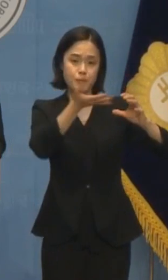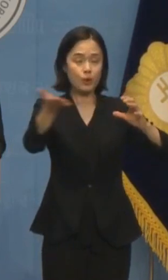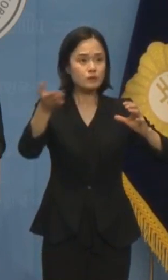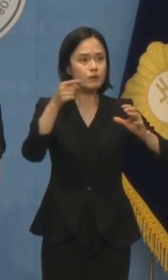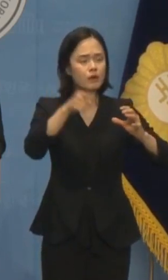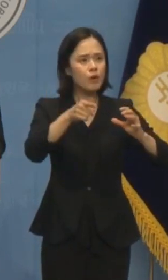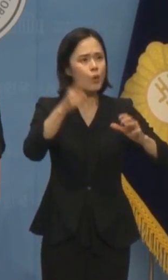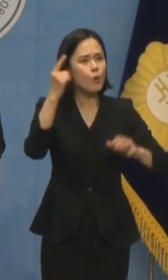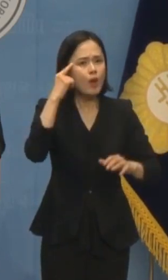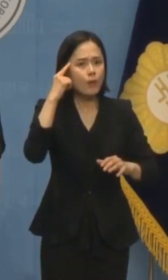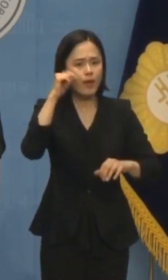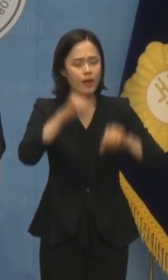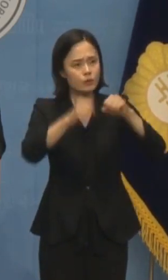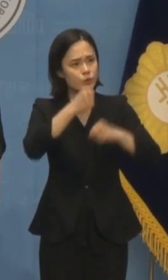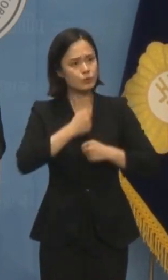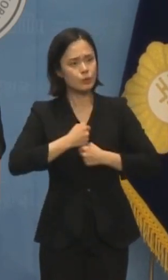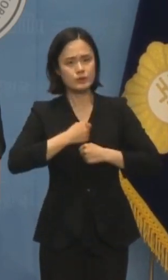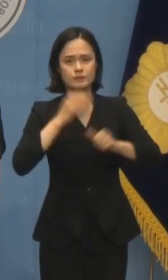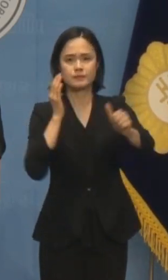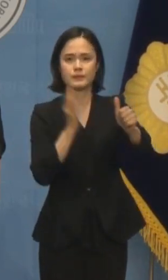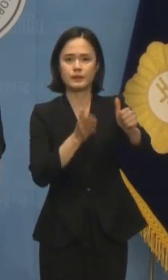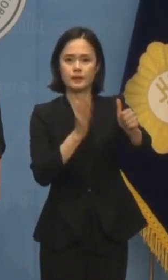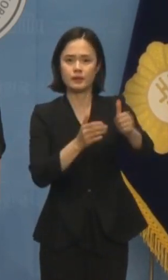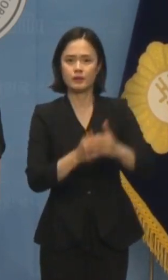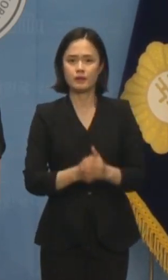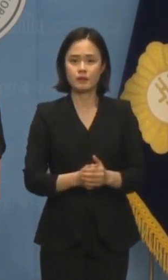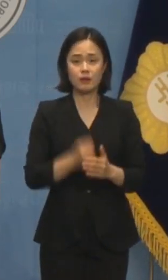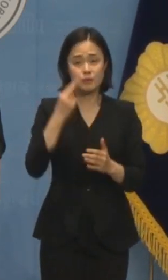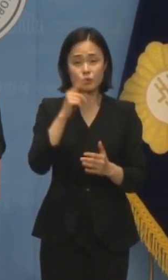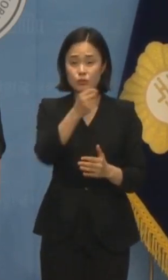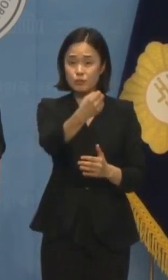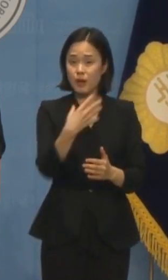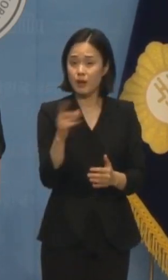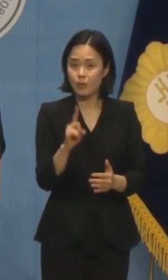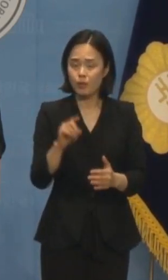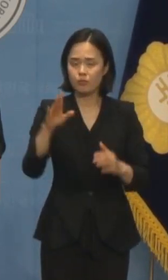미국 정부는 이번 조치가 자국 안보를 위한 것이라 주장했습니다.